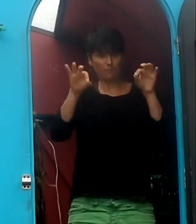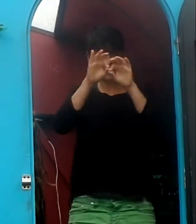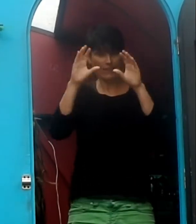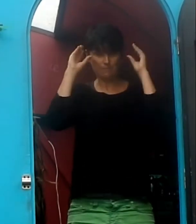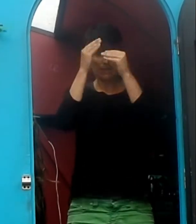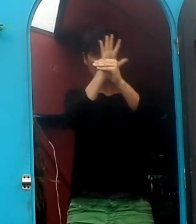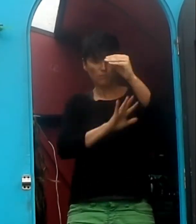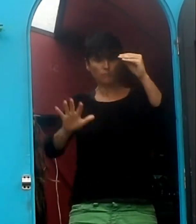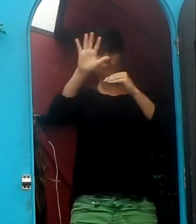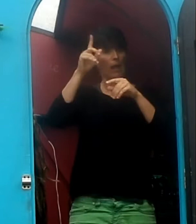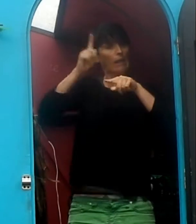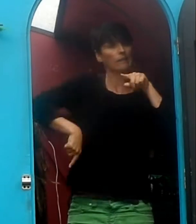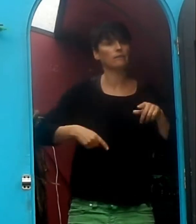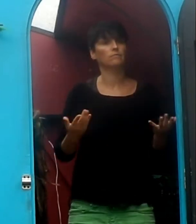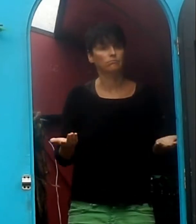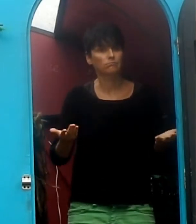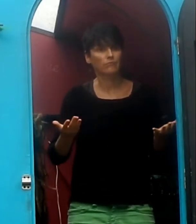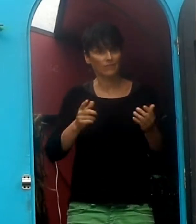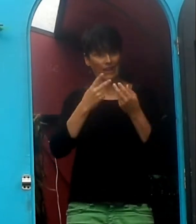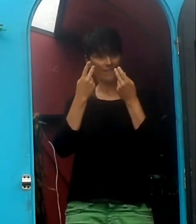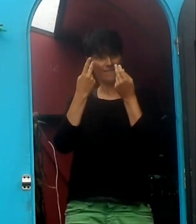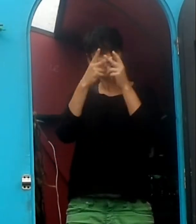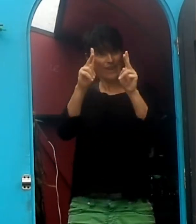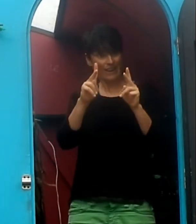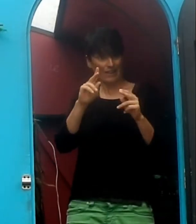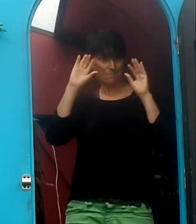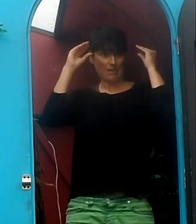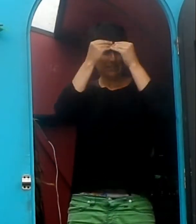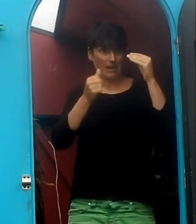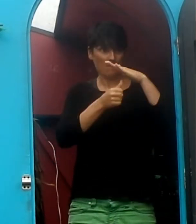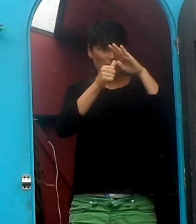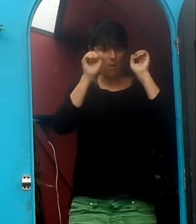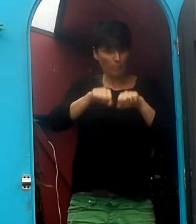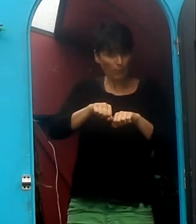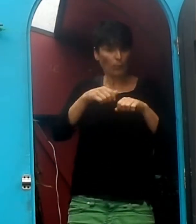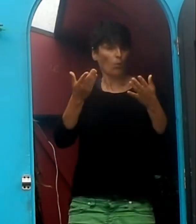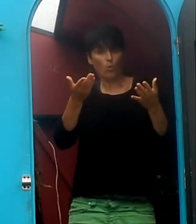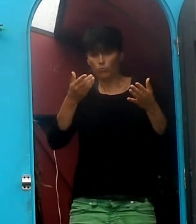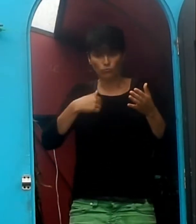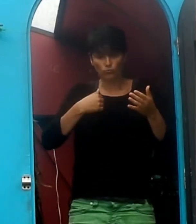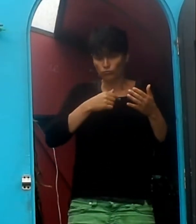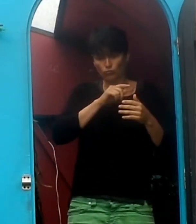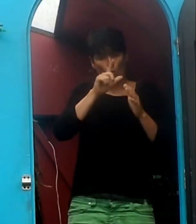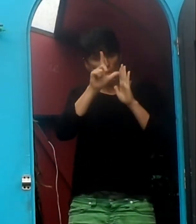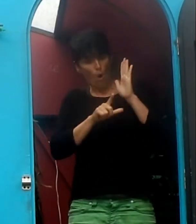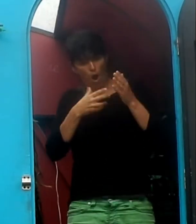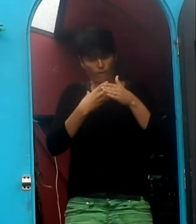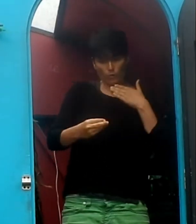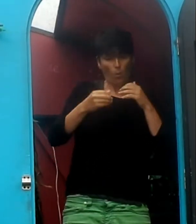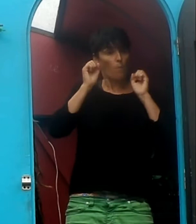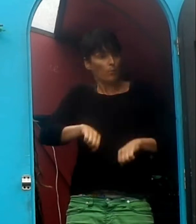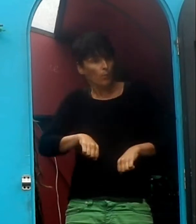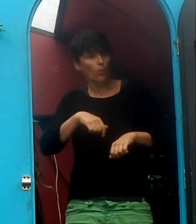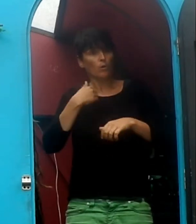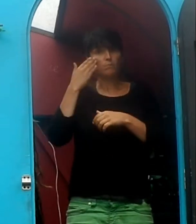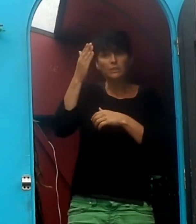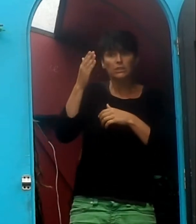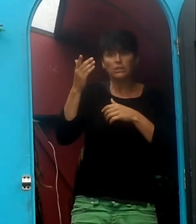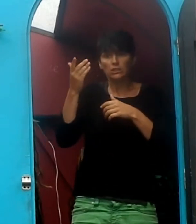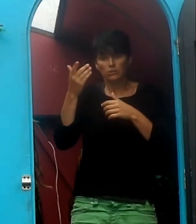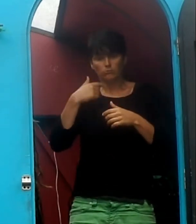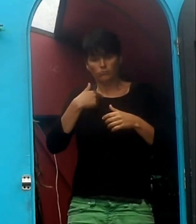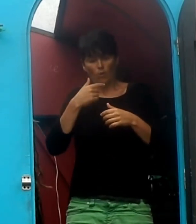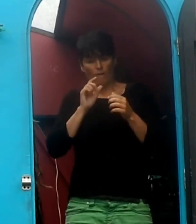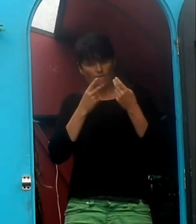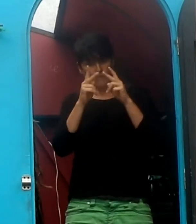de grossesse, on peut avorter légalement. Si on ne peut pas s'y rendre, pour une raison ou par un autre, mais qu'on est mexicain ou mexicaine ou qu'on y est à ce moment-là, on ne peut